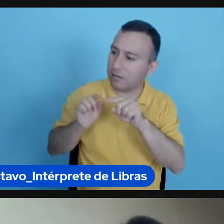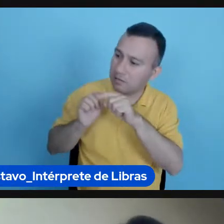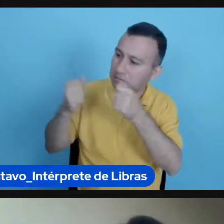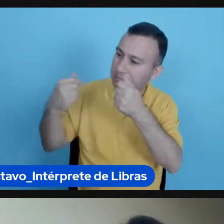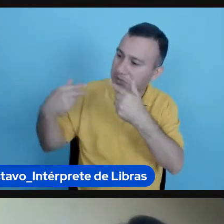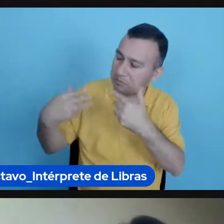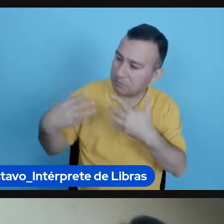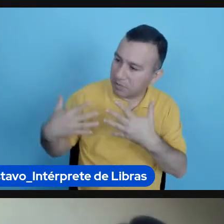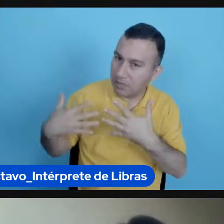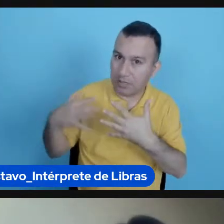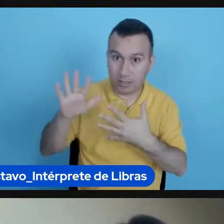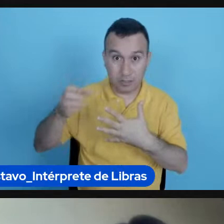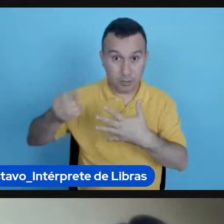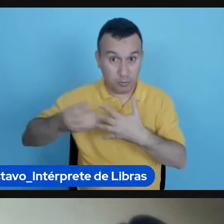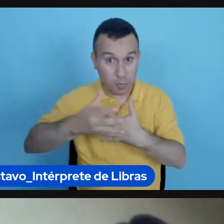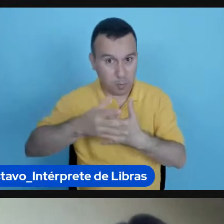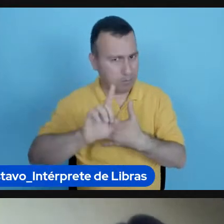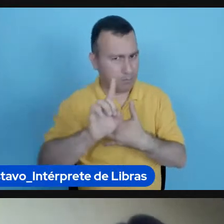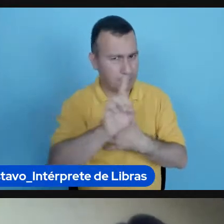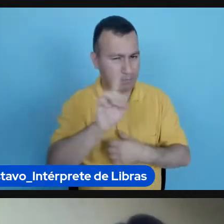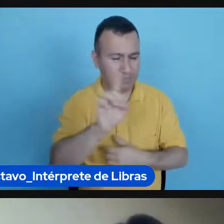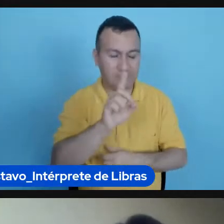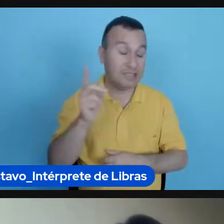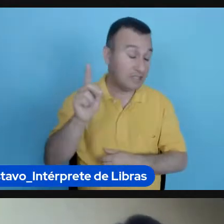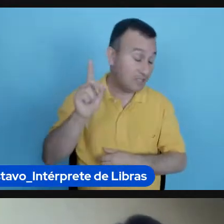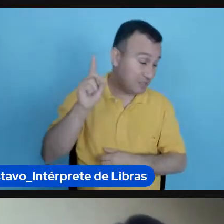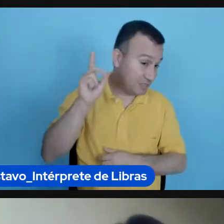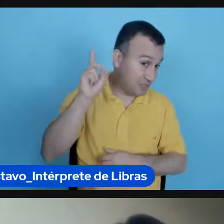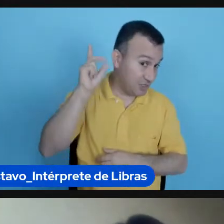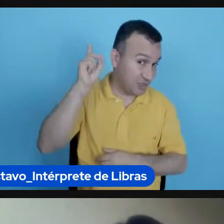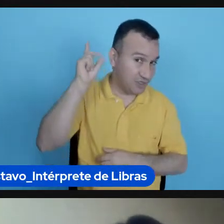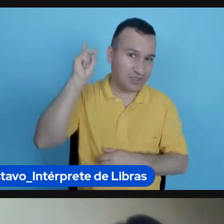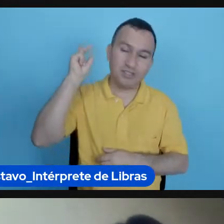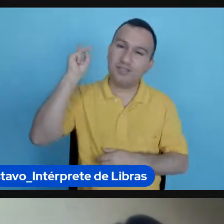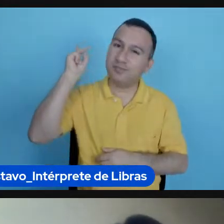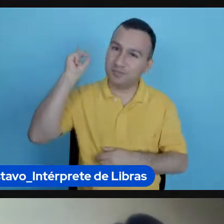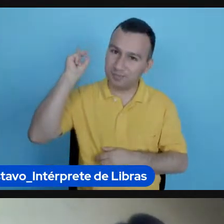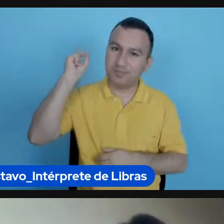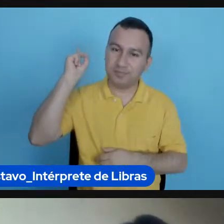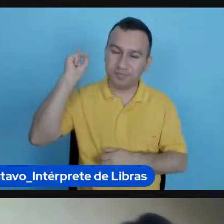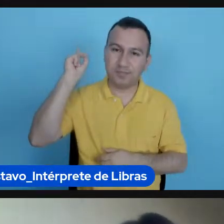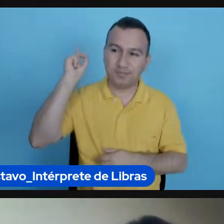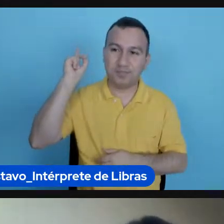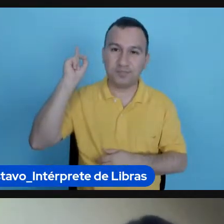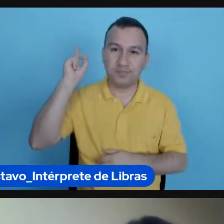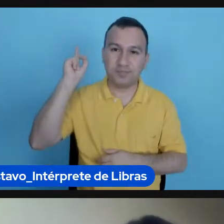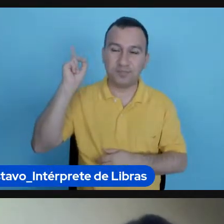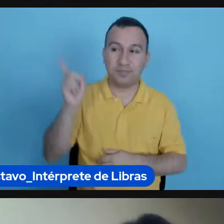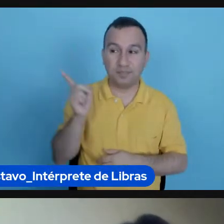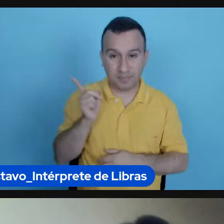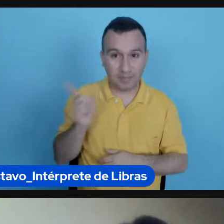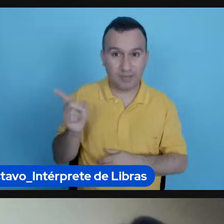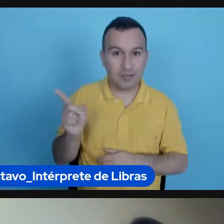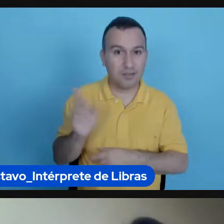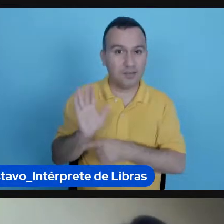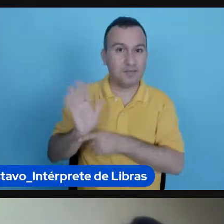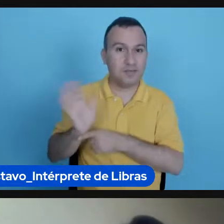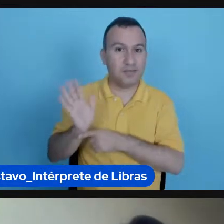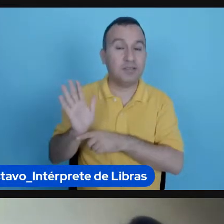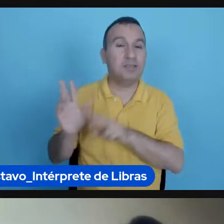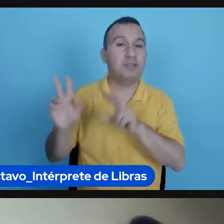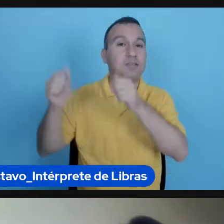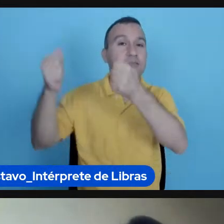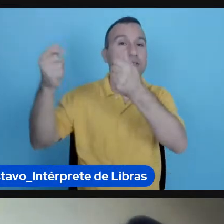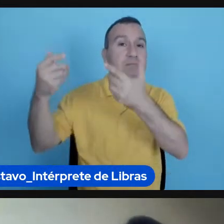muito antiga, e de como esses vídeos vão falar, então, de temas recorrentes, de dificuldades recorrentes, e que já tem